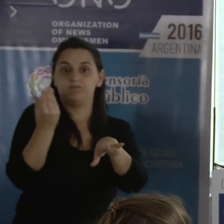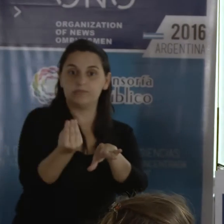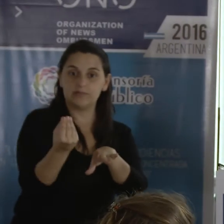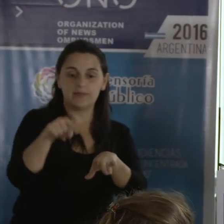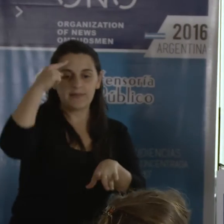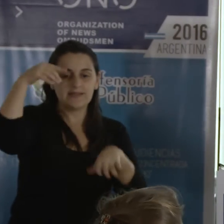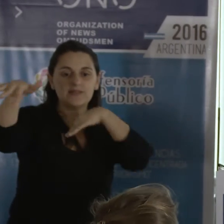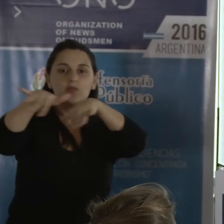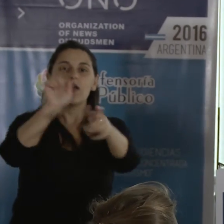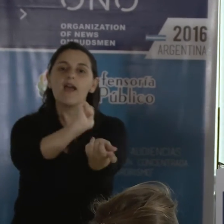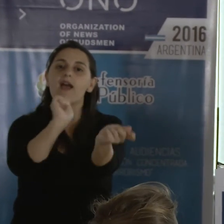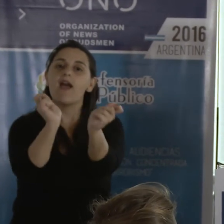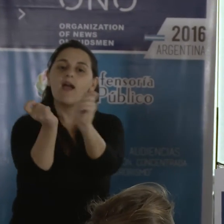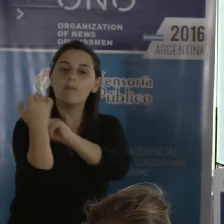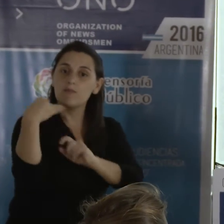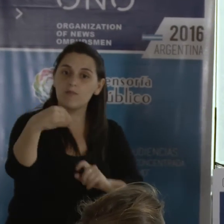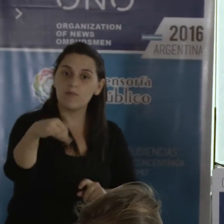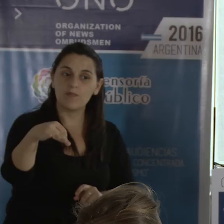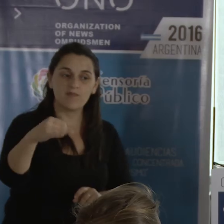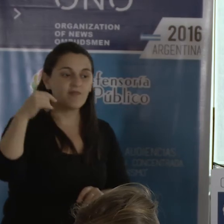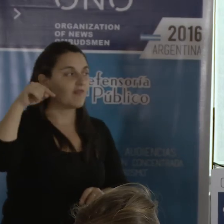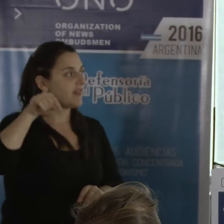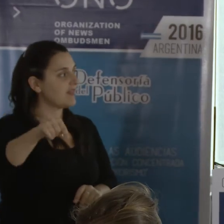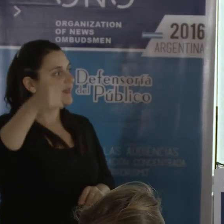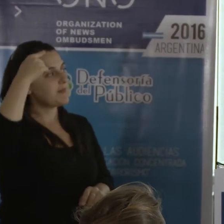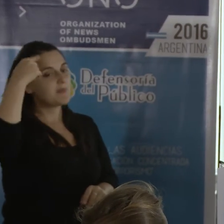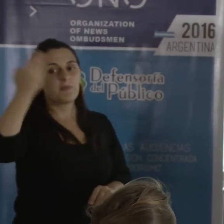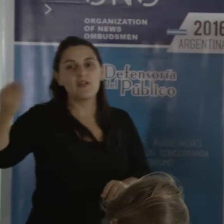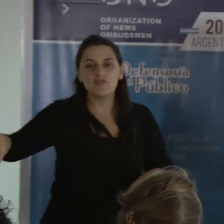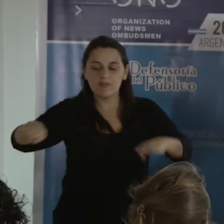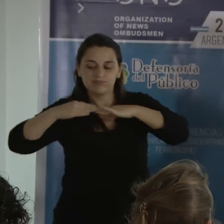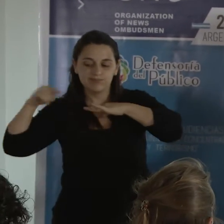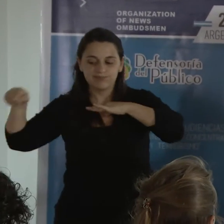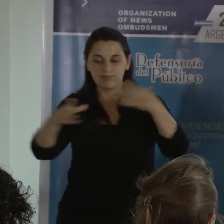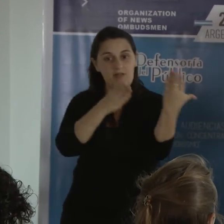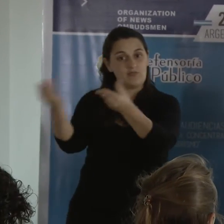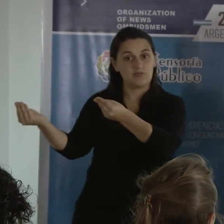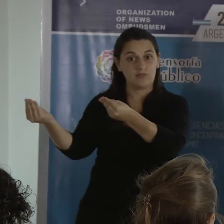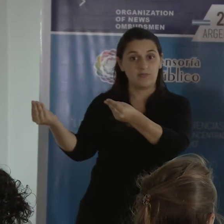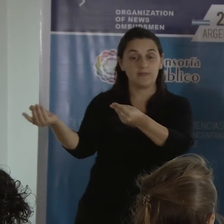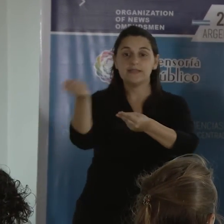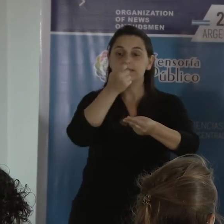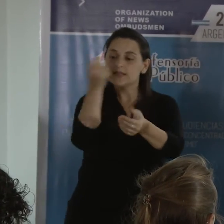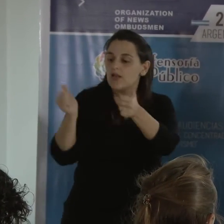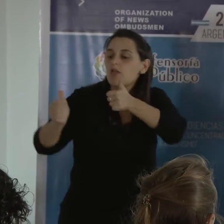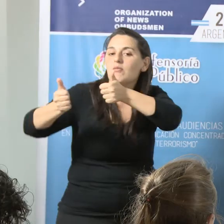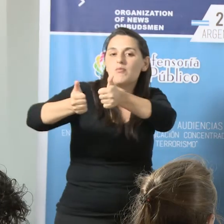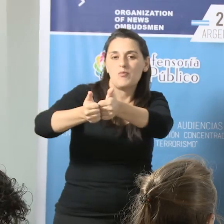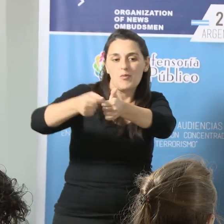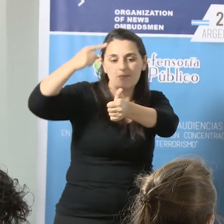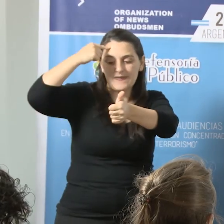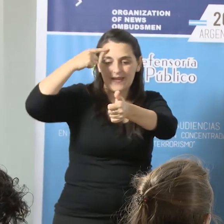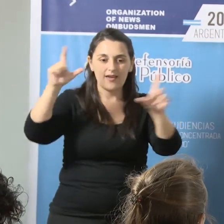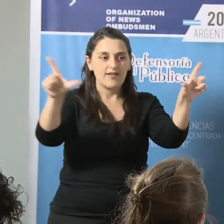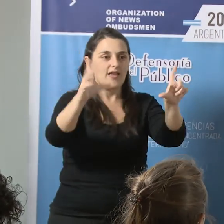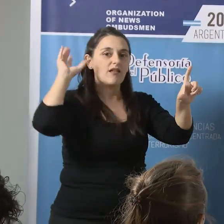cambios reales y oportunos podrían fortalecer las veedurías del televidente, el acompañamiento y evaluación constante de los canales de